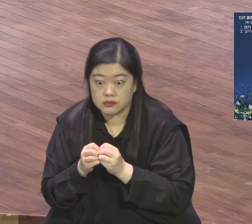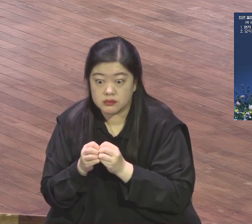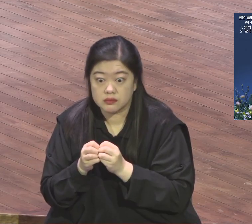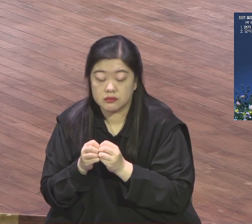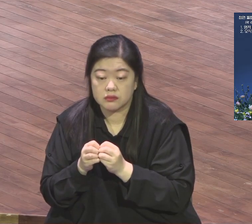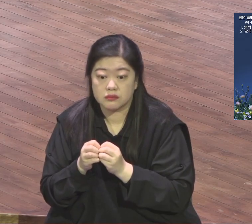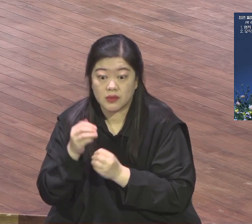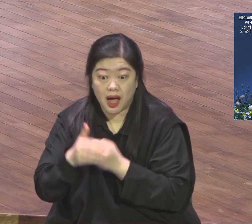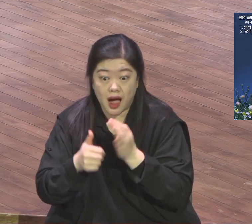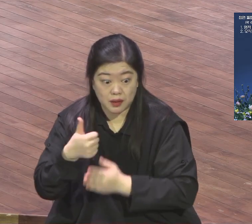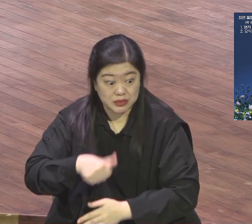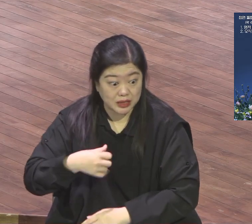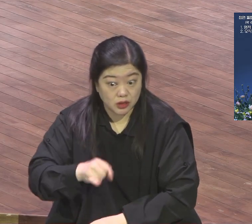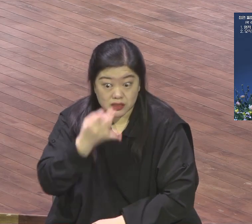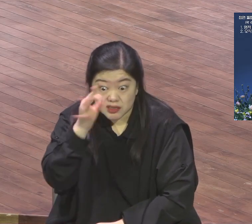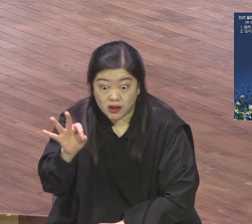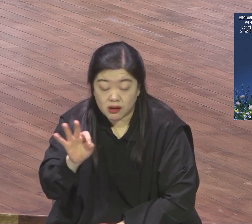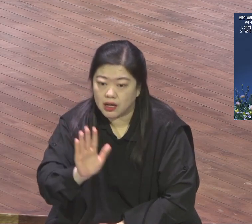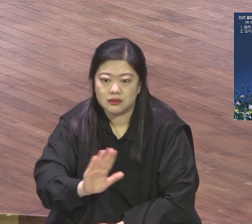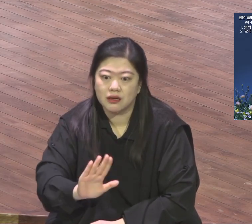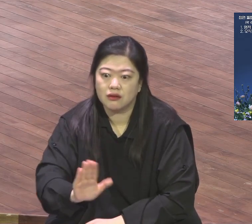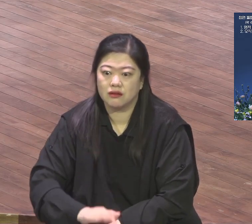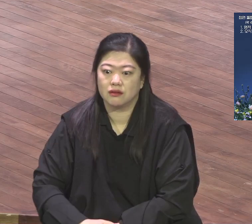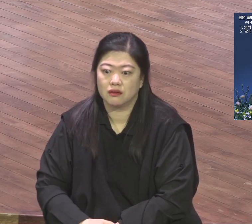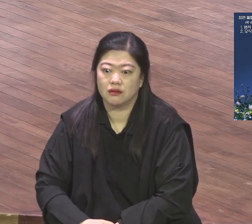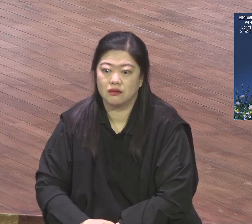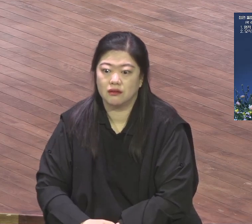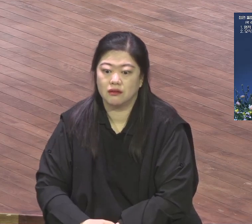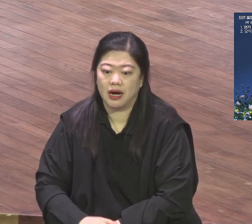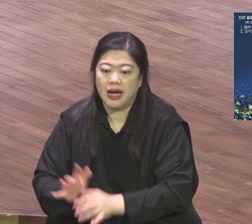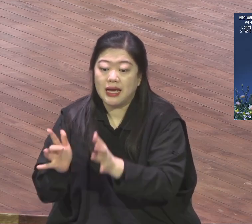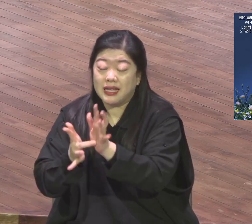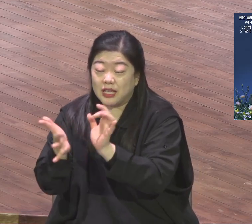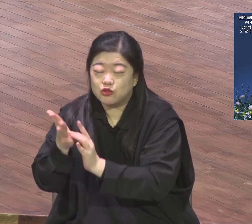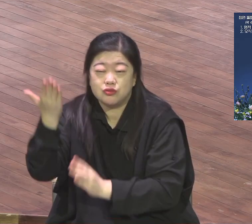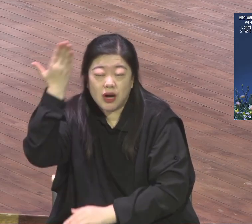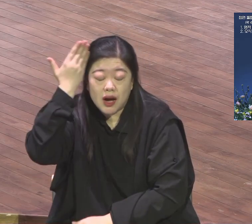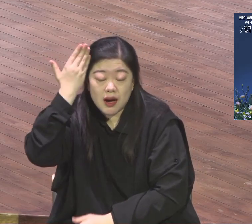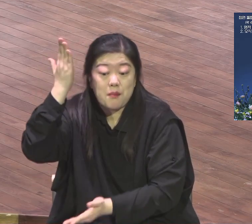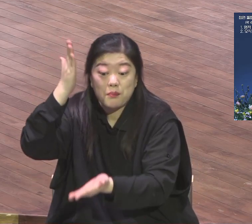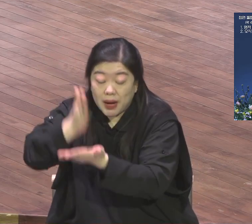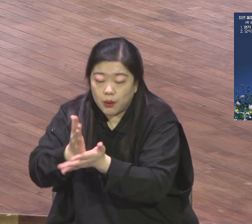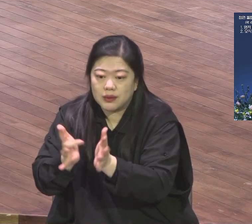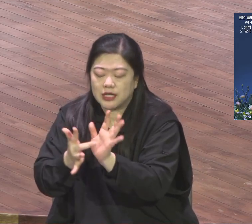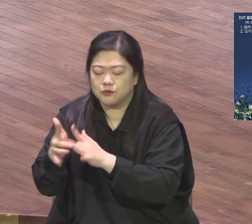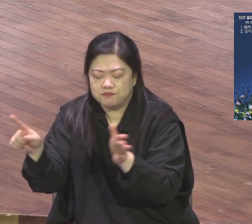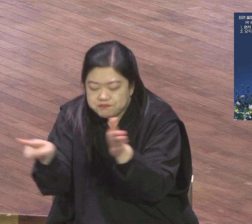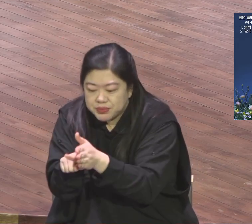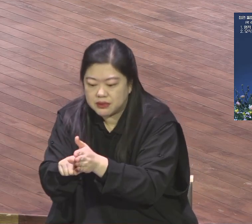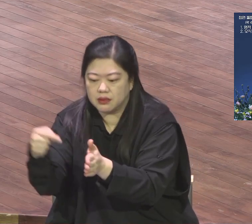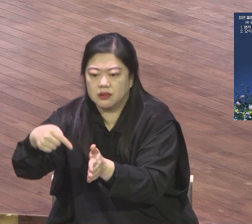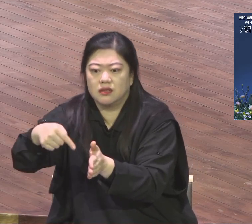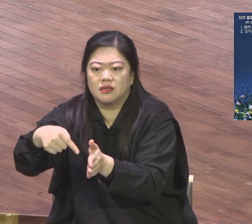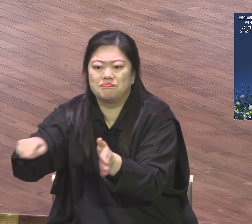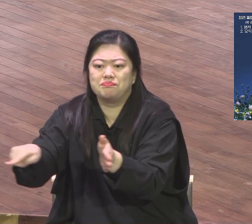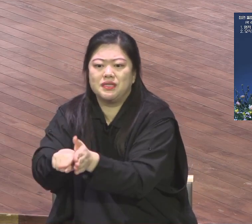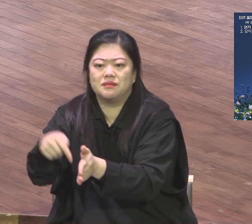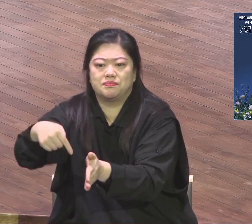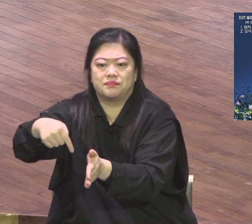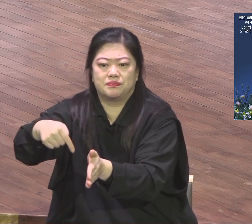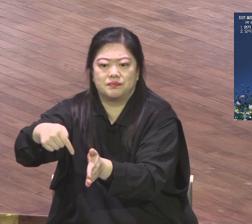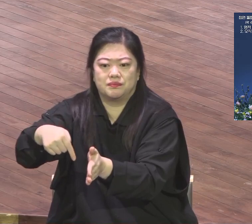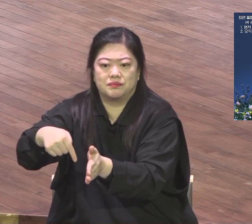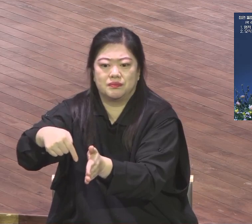그리스도가 지금 나와 함께 하고 계신다라는 이 약속을, 이 믿음을 놓치지 마시기를